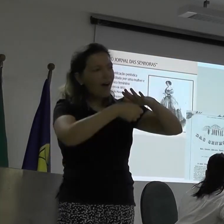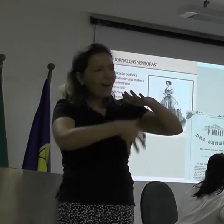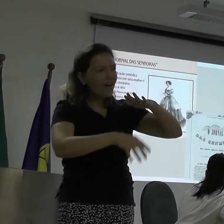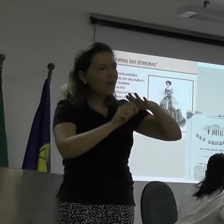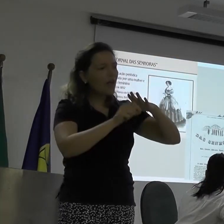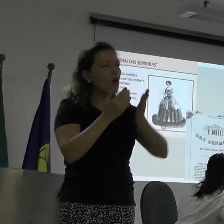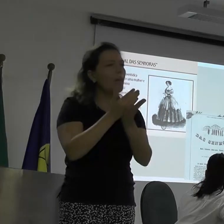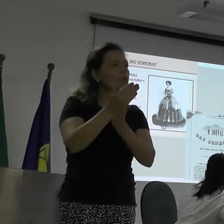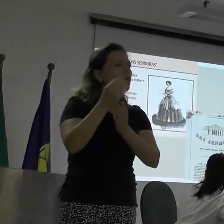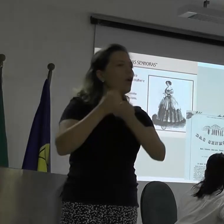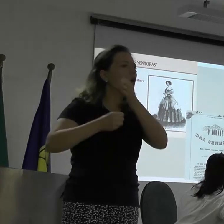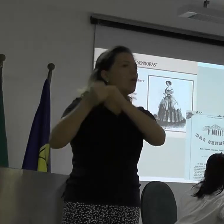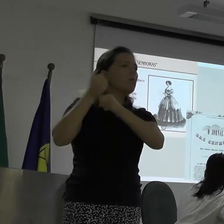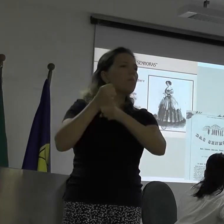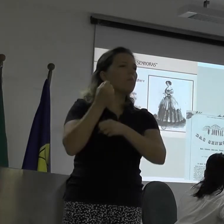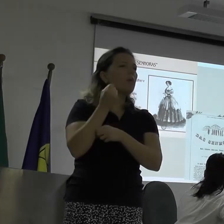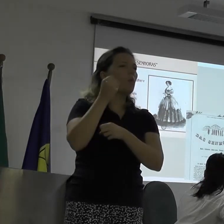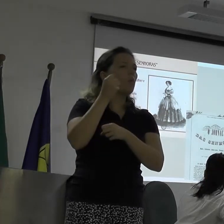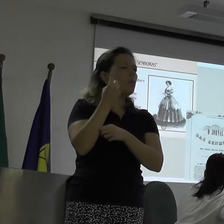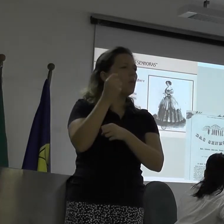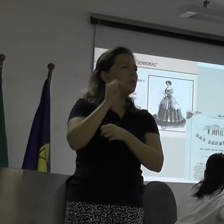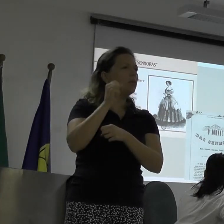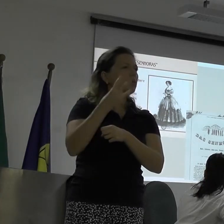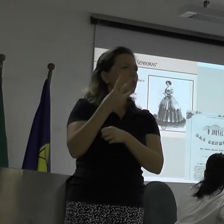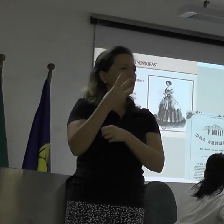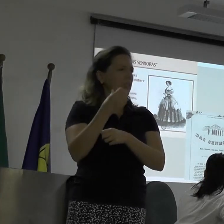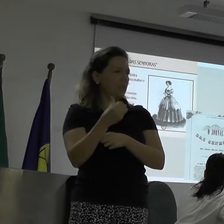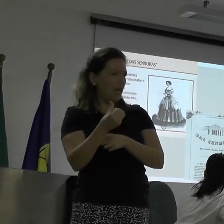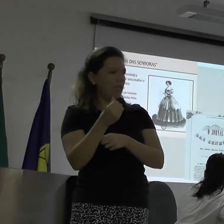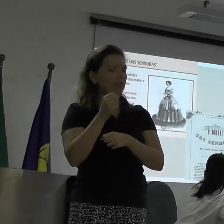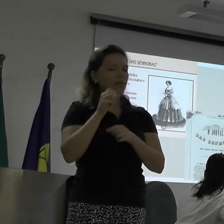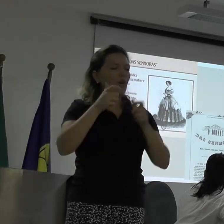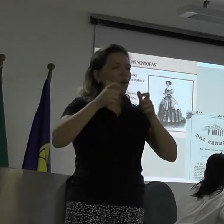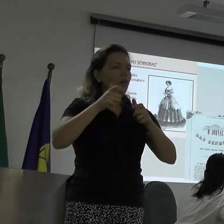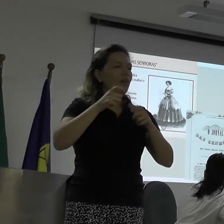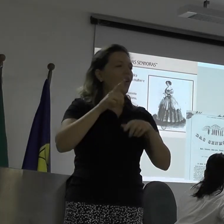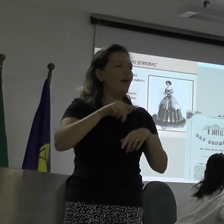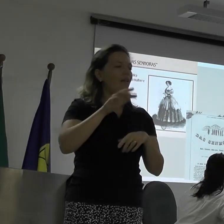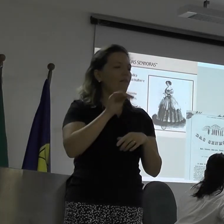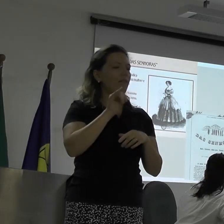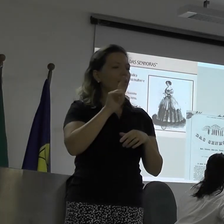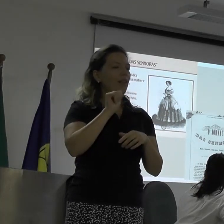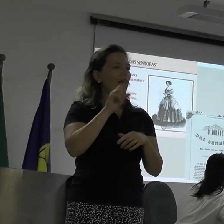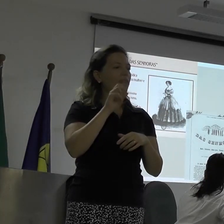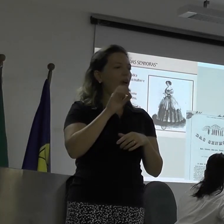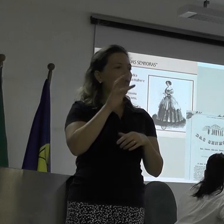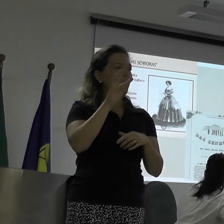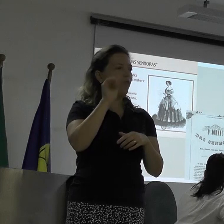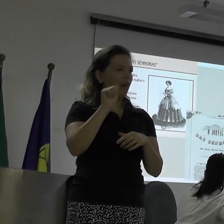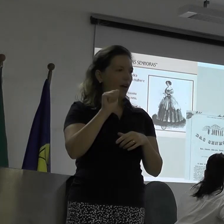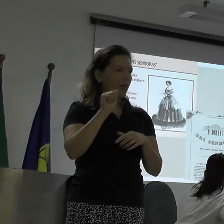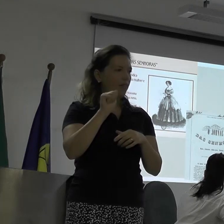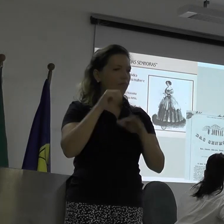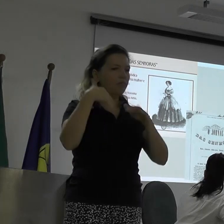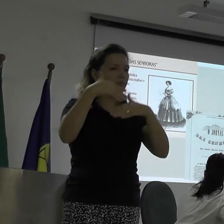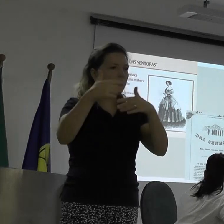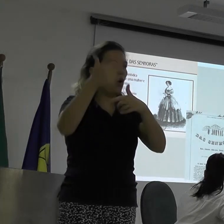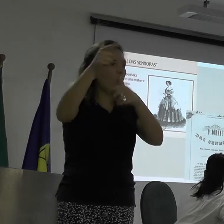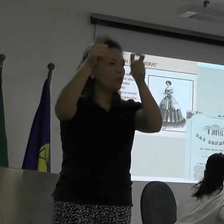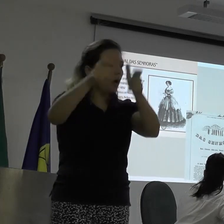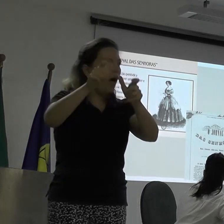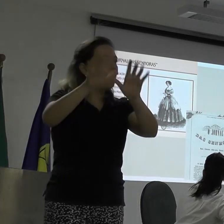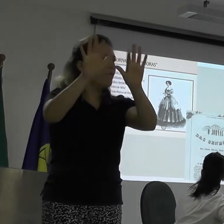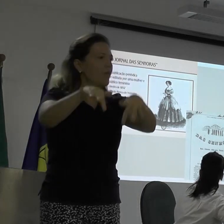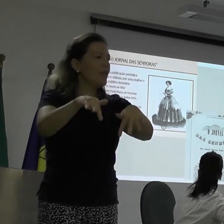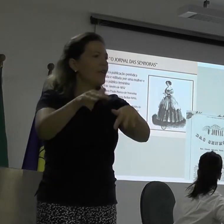romance na Filadélfia, em 1846, e o concluiu na fortaleza de Gravatá, onde residiu